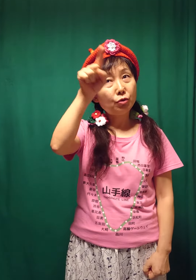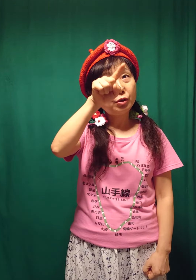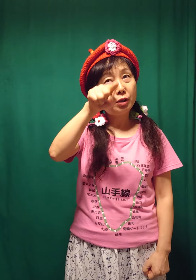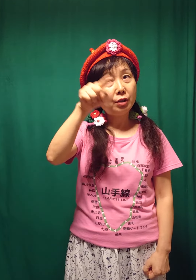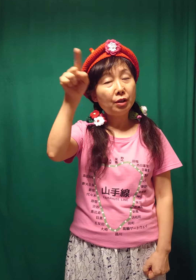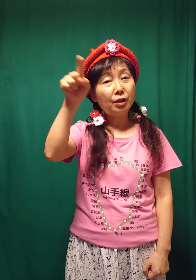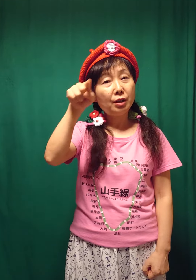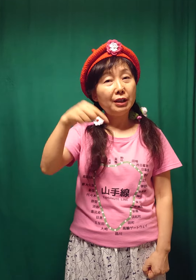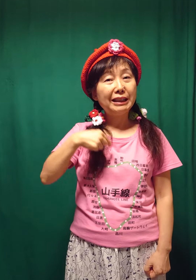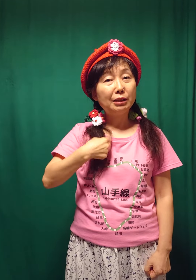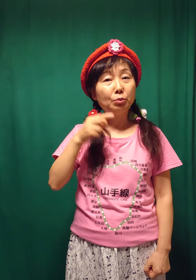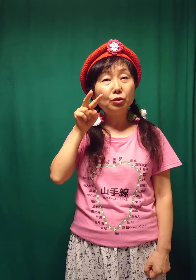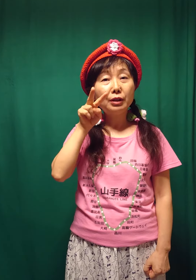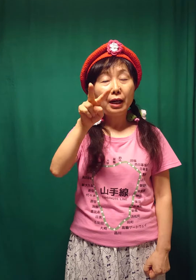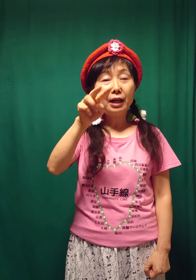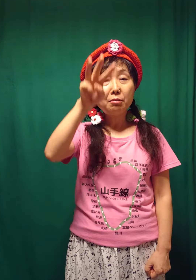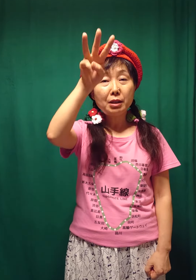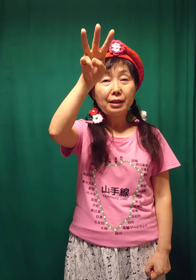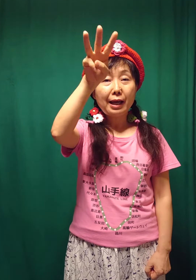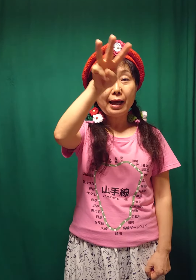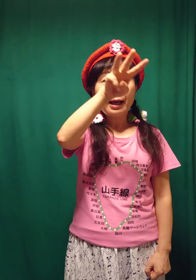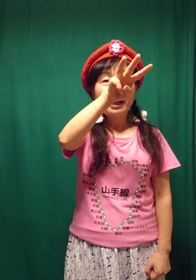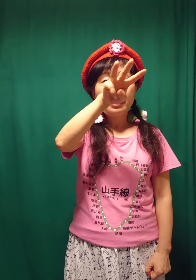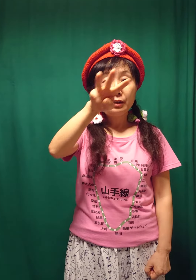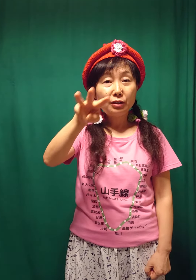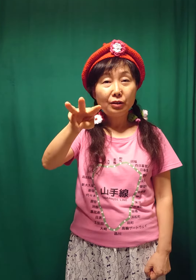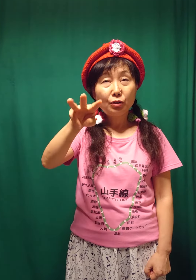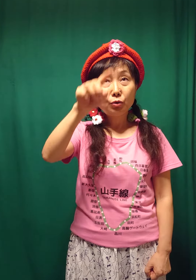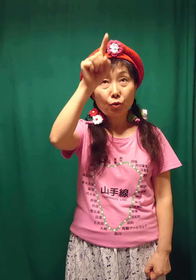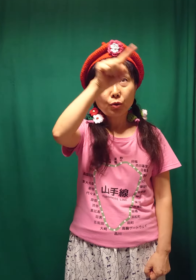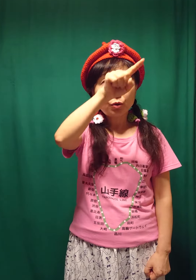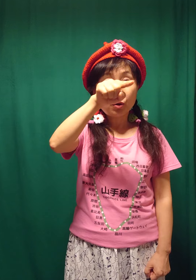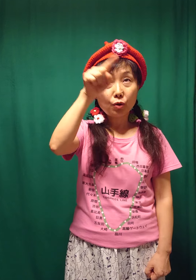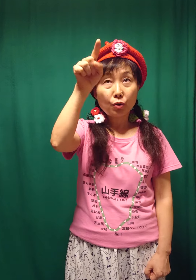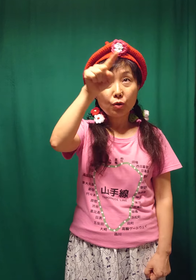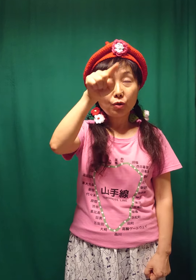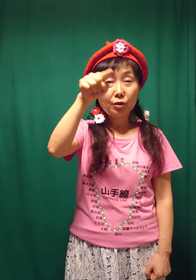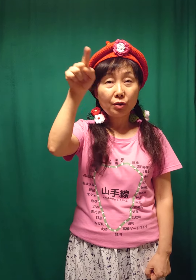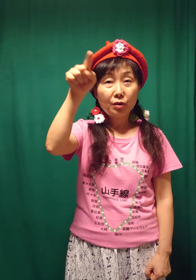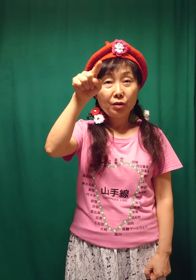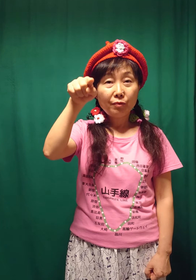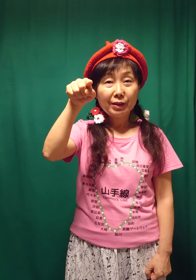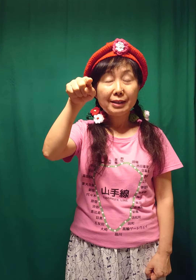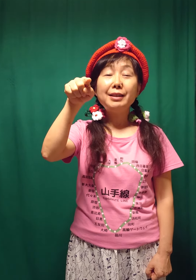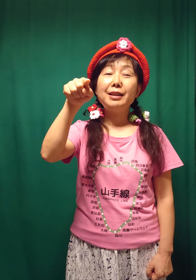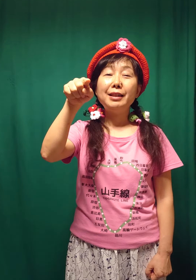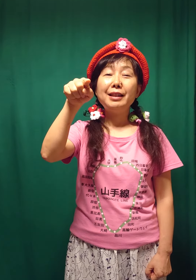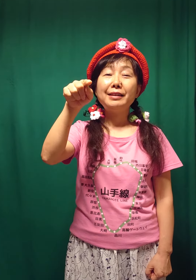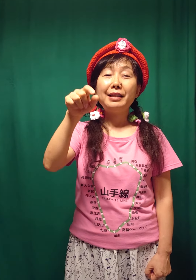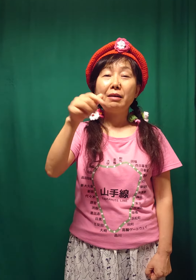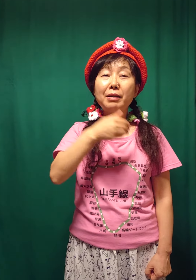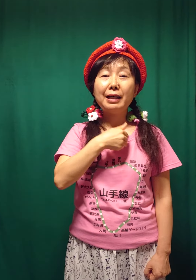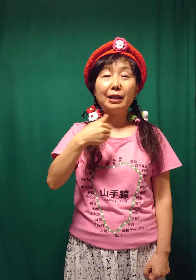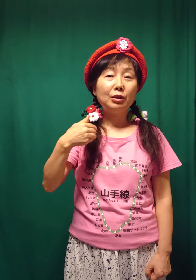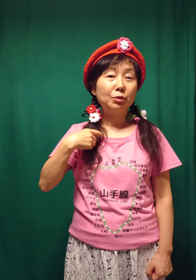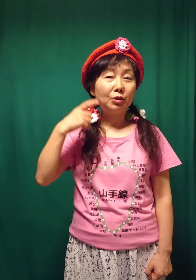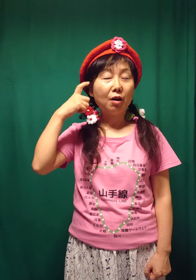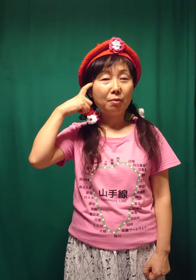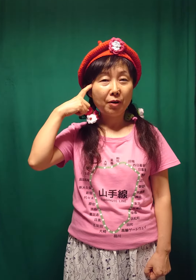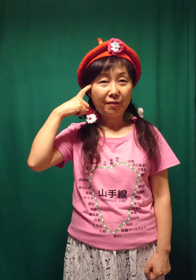ときに自分から見て巣のこの字になってれば大丈夫と思います